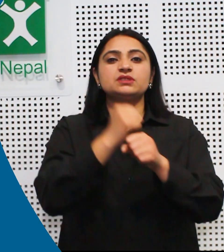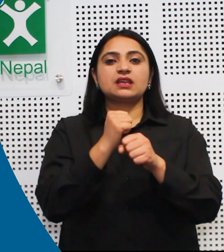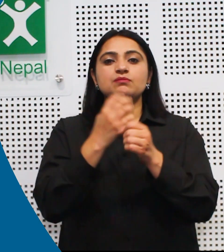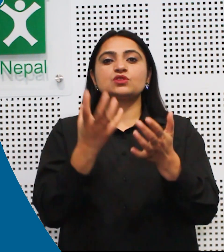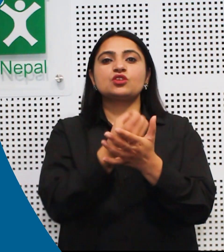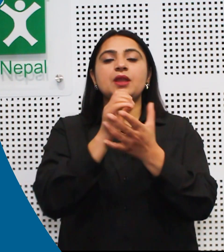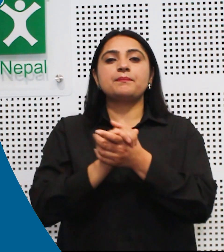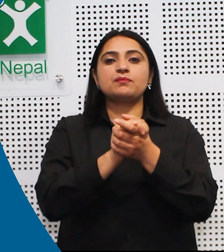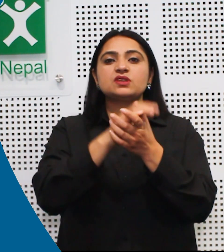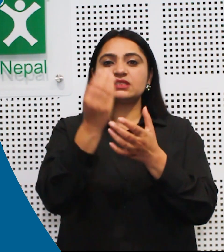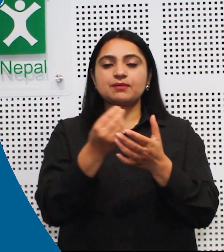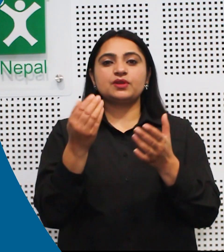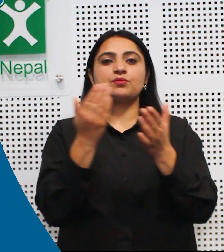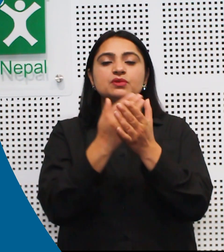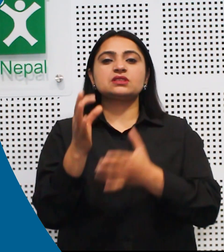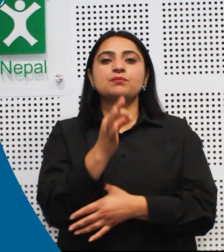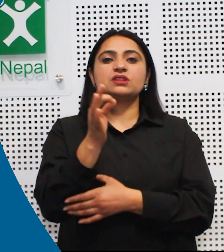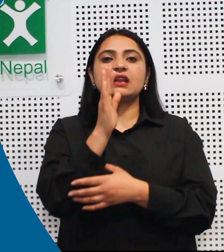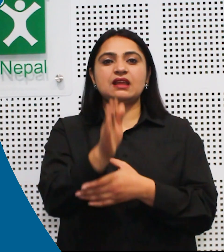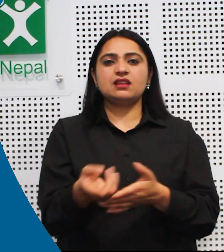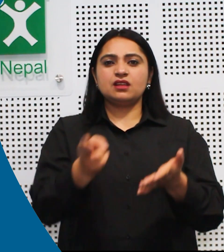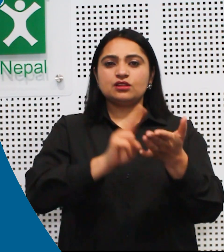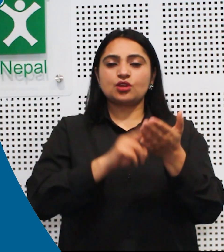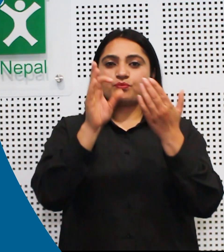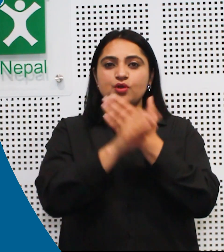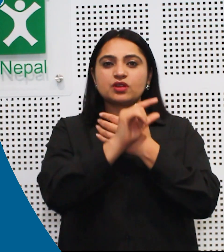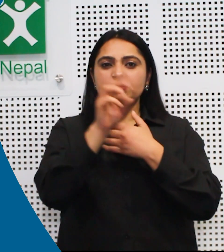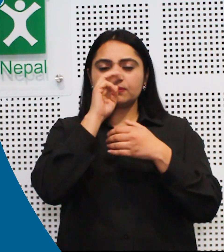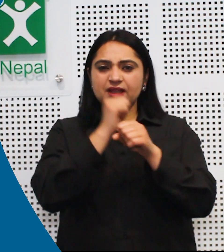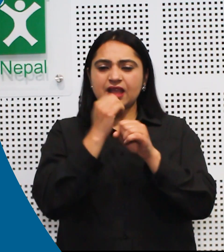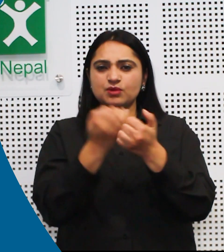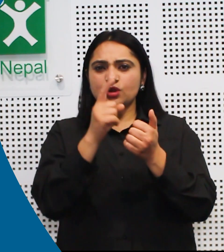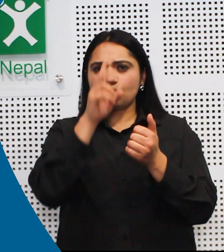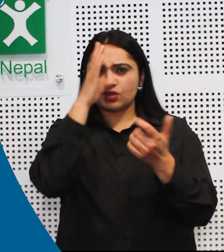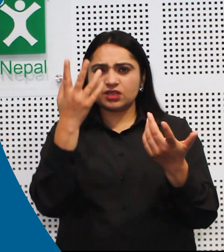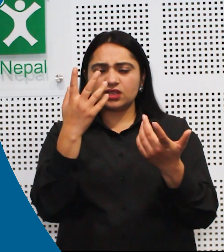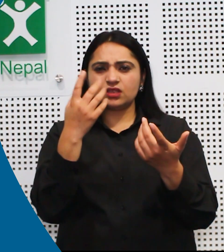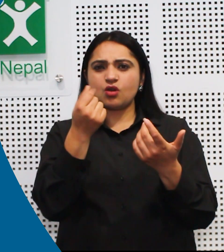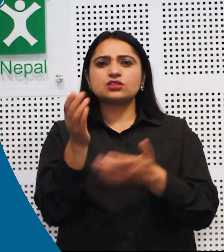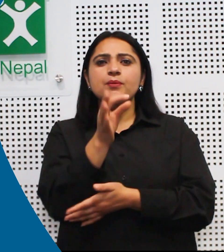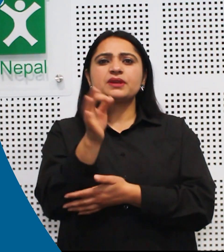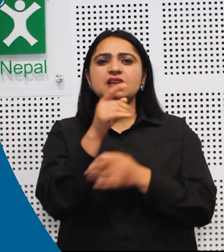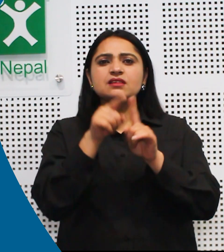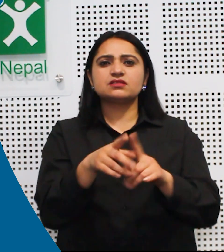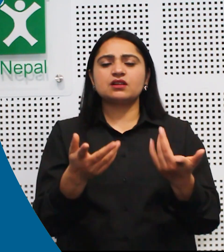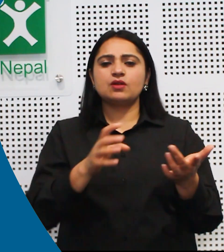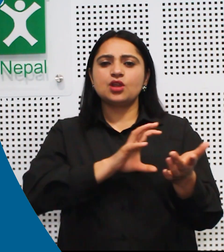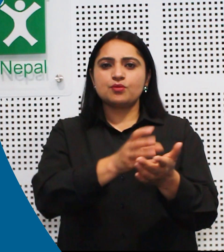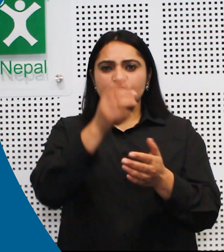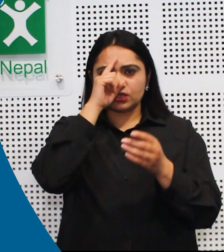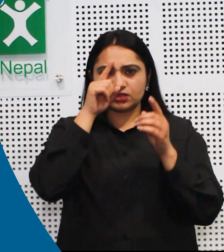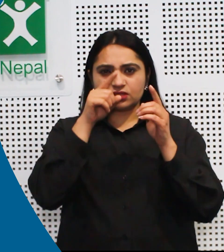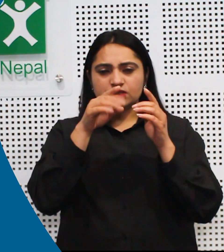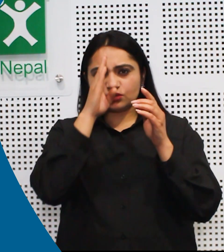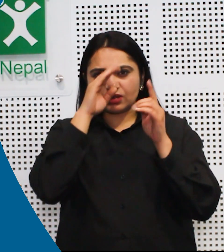सङ्घीय मामिला तथा सामान्य प्रशासन मन्त्रालय एक्लैले थप प्रक्रियाको बारेमा काम गर्ने हो कि अथवा अर्थ मन्त्रालयसँग अथवा प्रदेश सरकारसँग